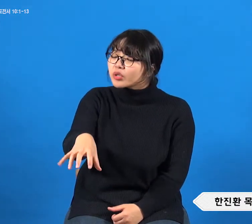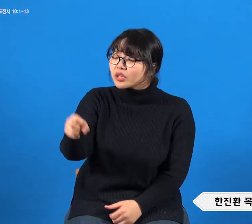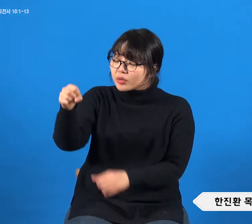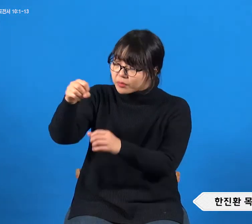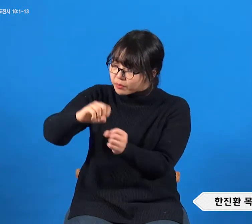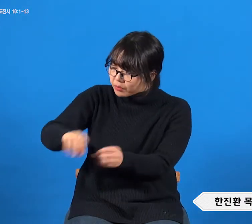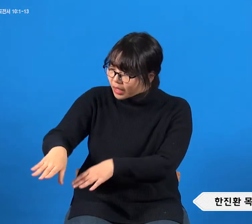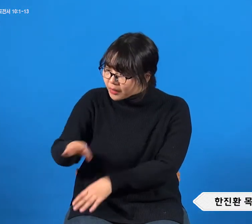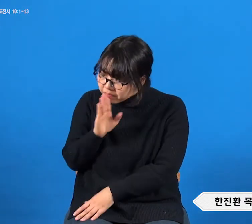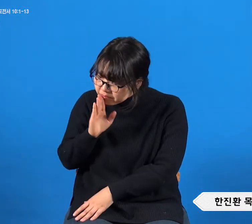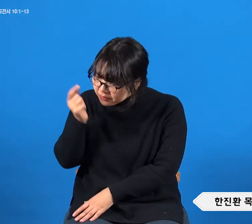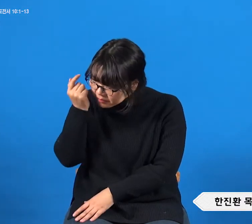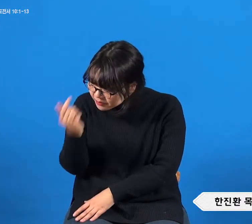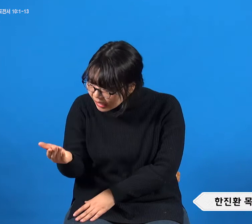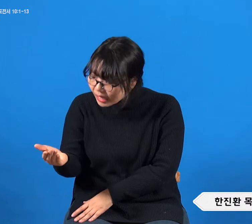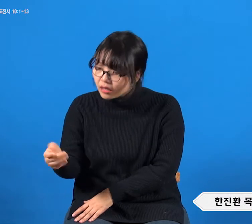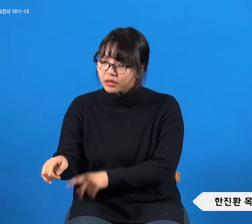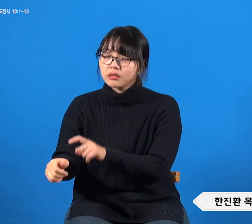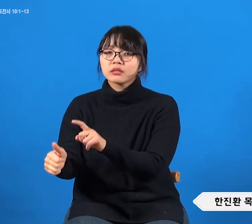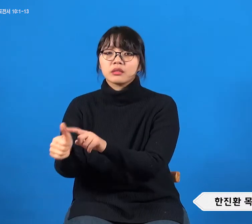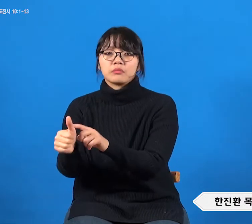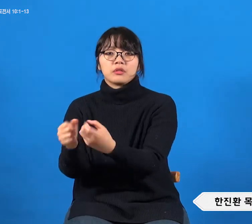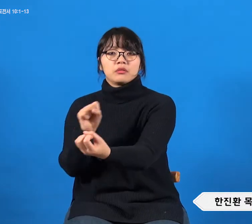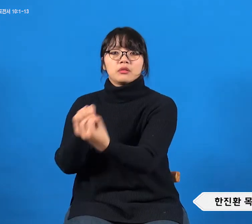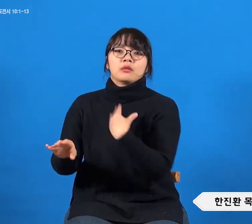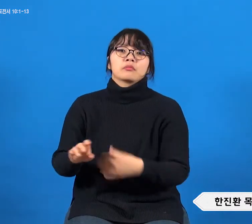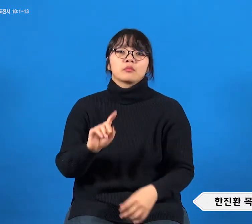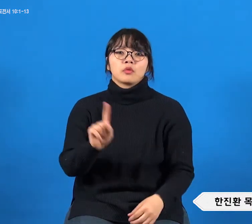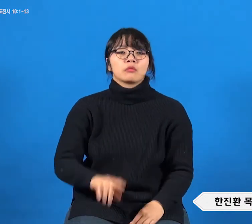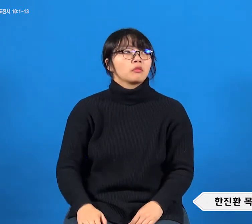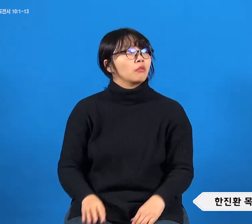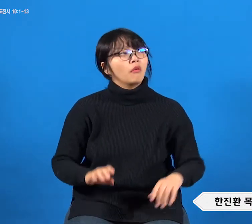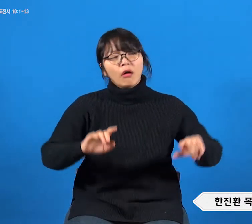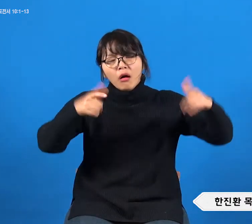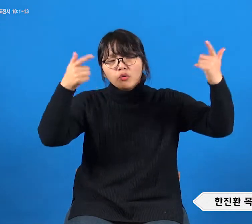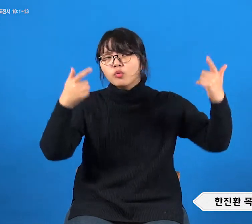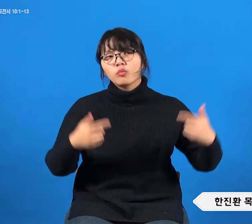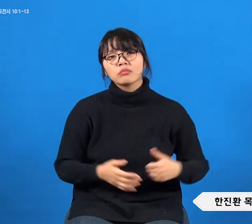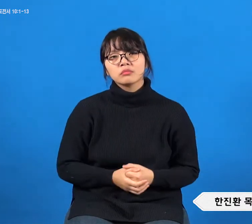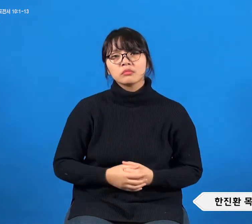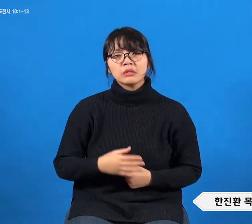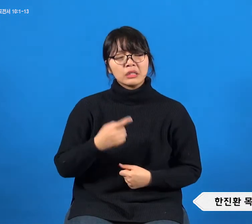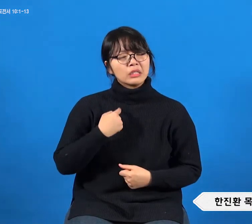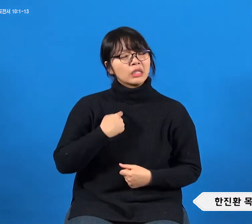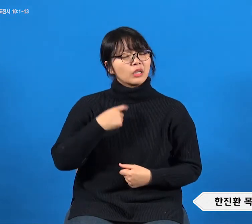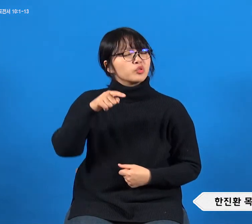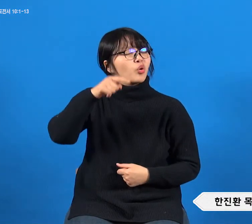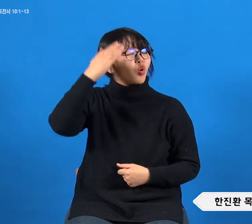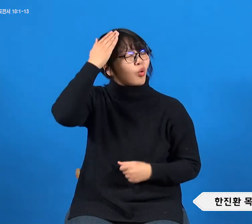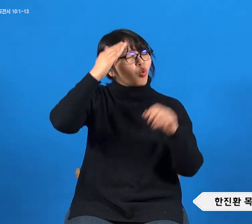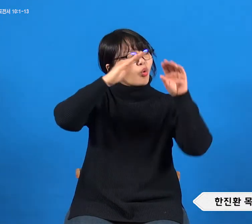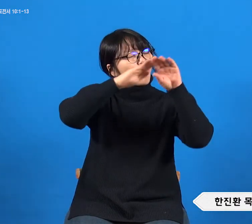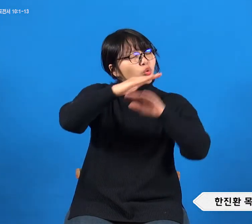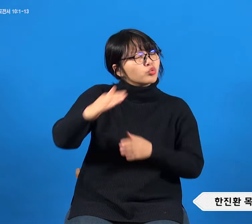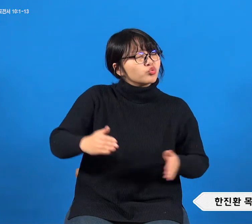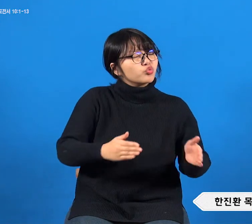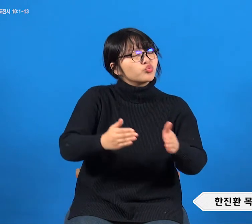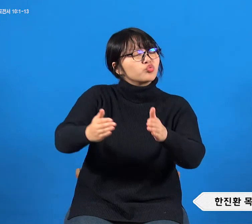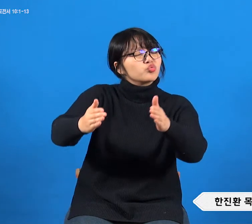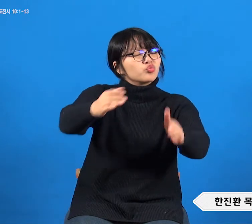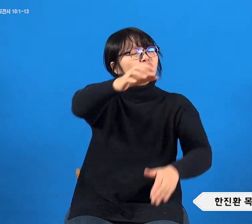거 맞습니까? 했더니 그 사람이 아니요 하면서 저 어두운 골목길을